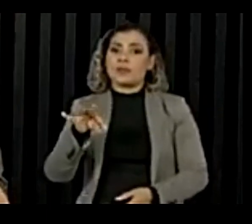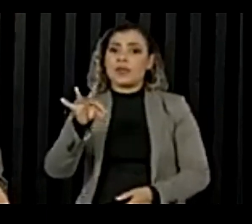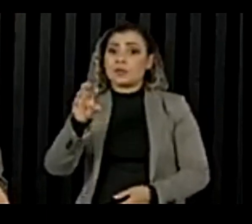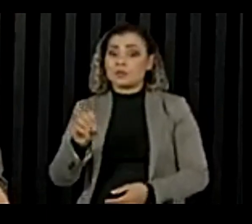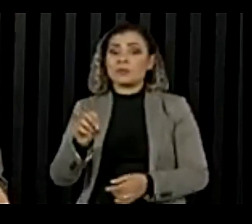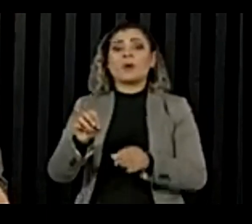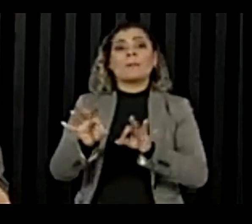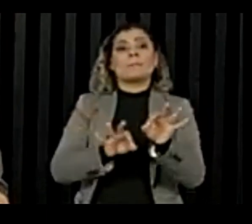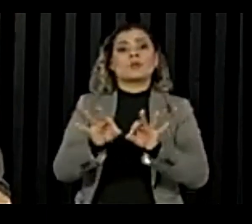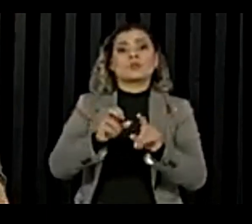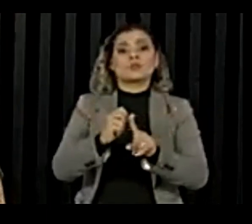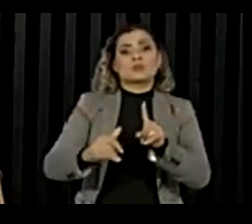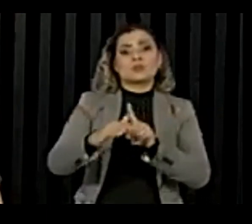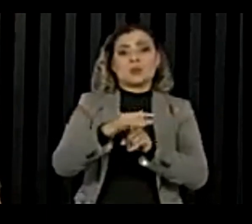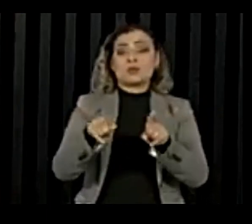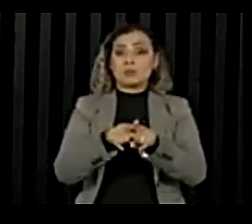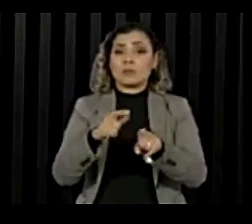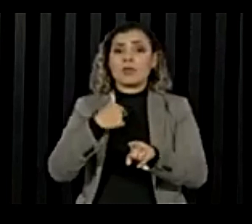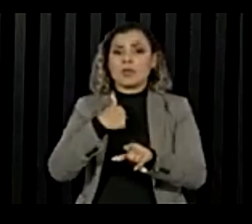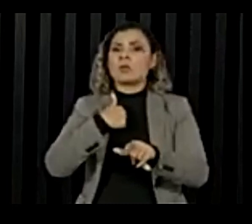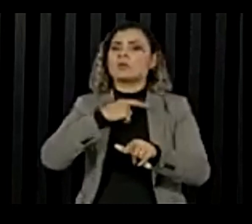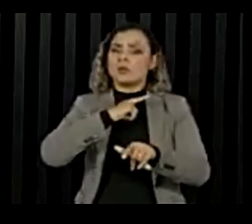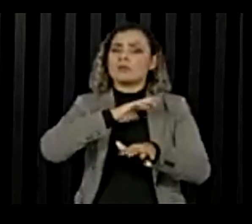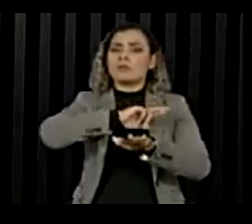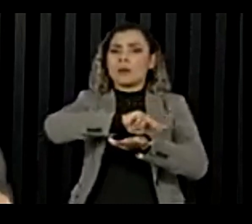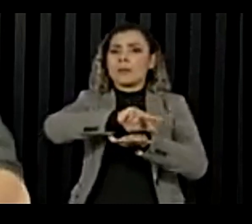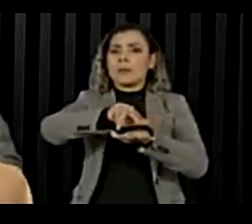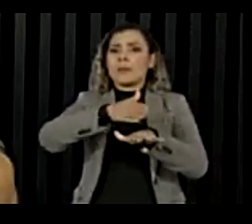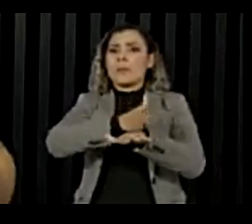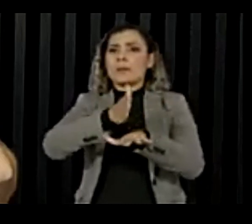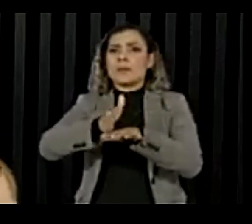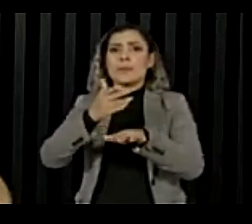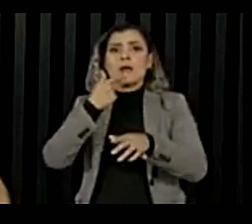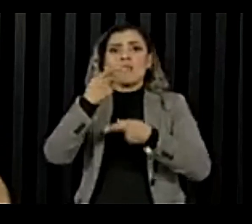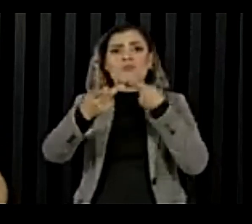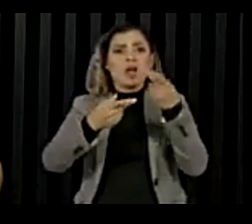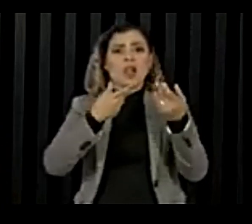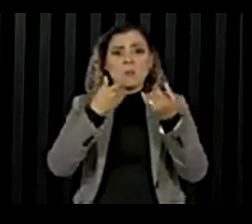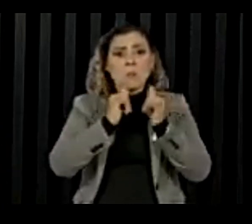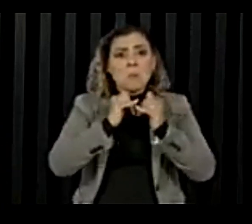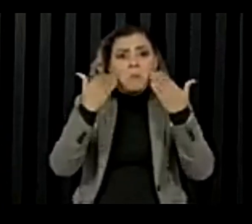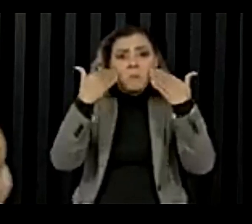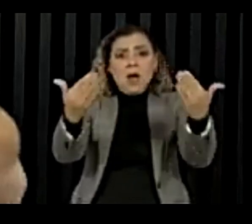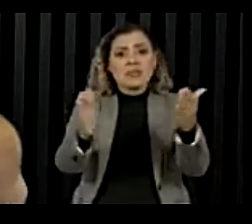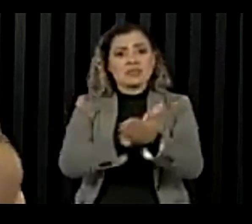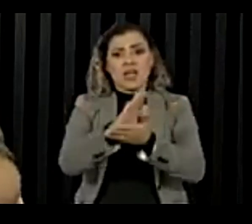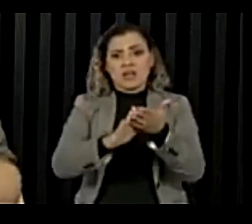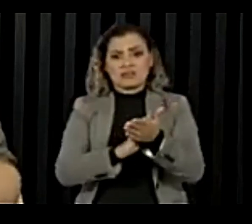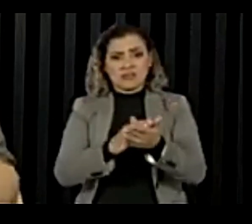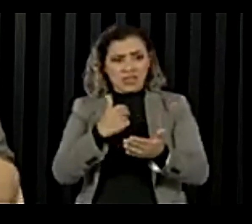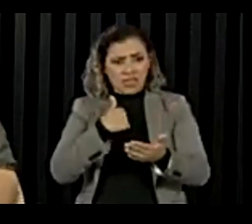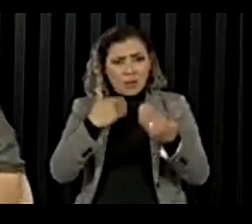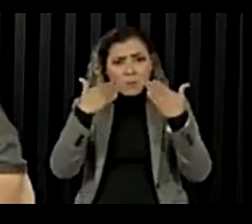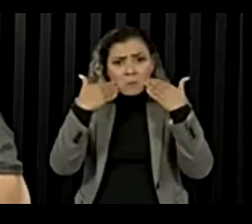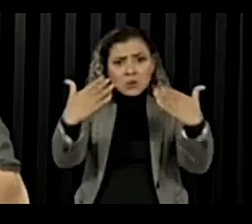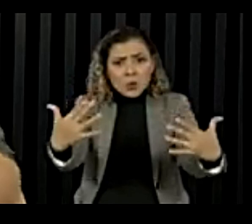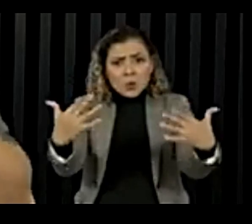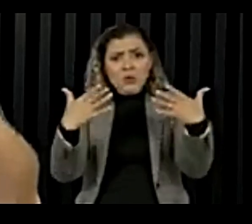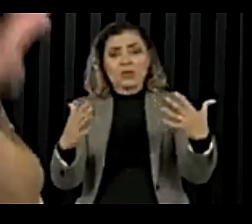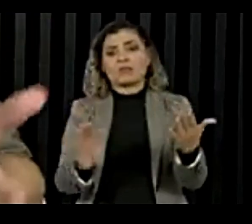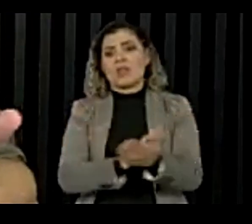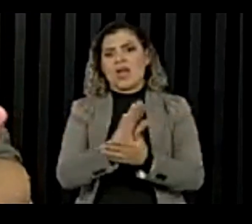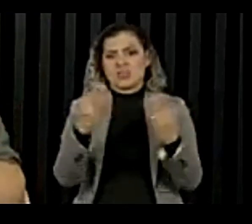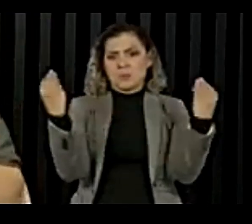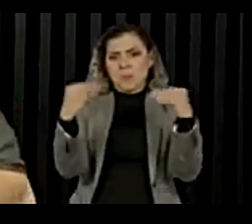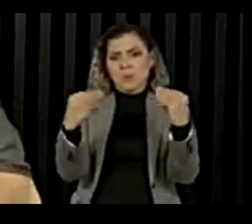projetos sociais à frente. Eu faço muita coisa, das quais eu não comento absolutamente nada, e eu não acho pertinente, às vezes, ficar